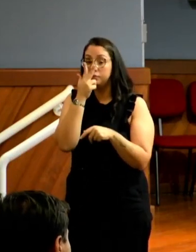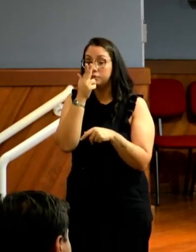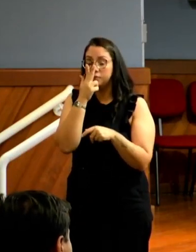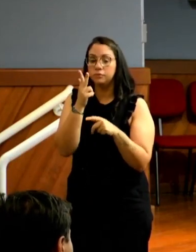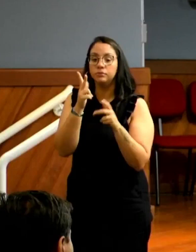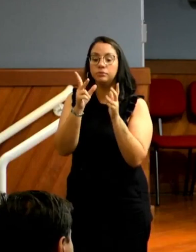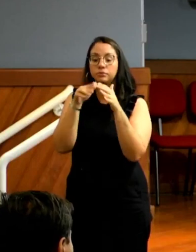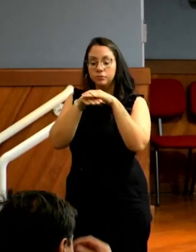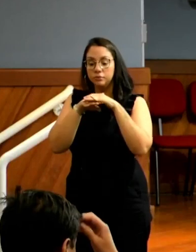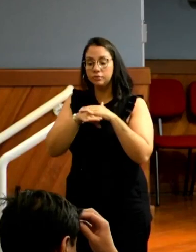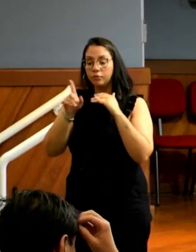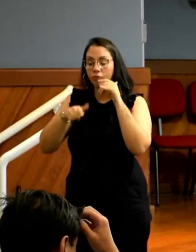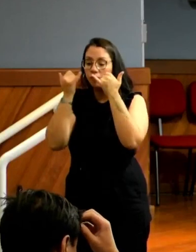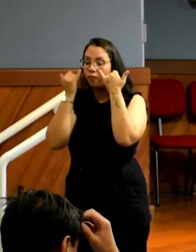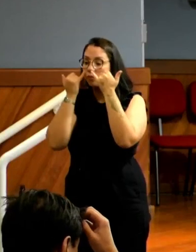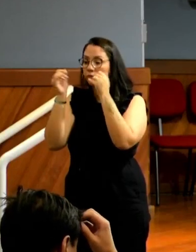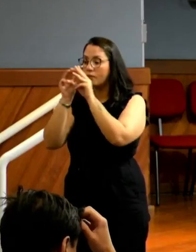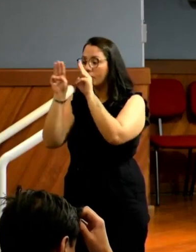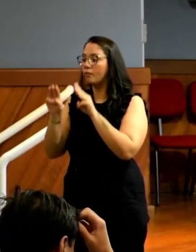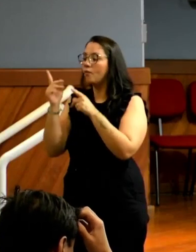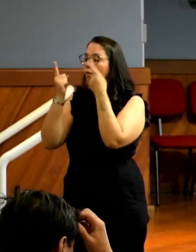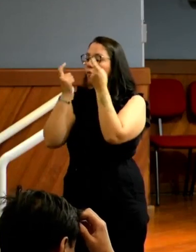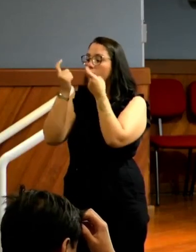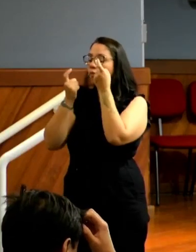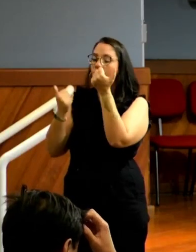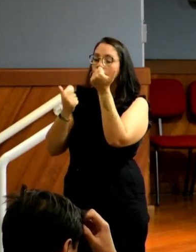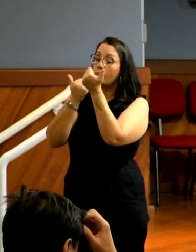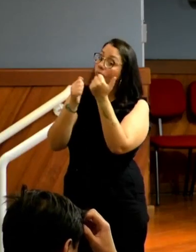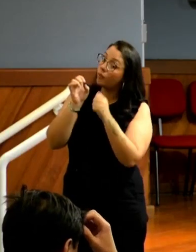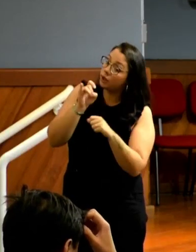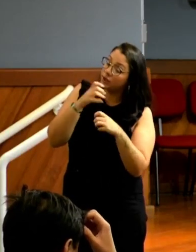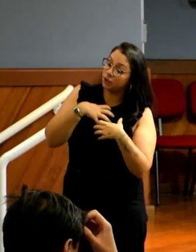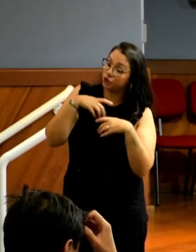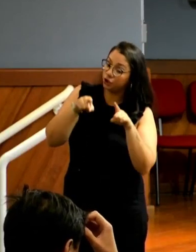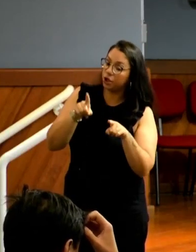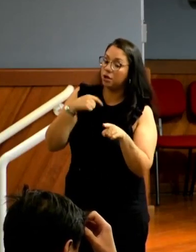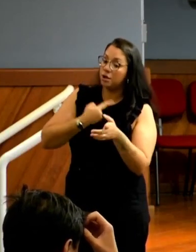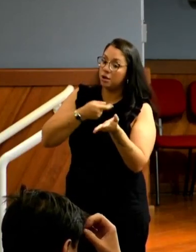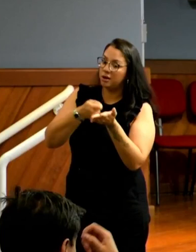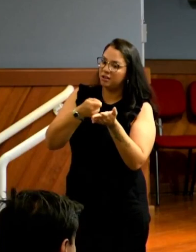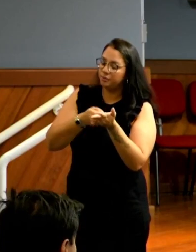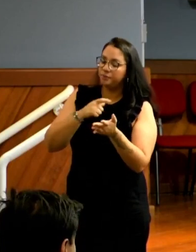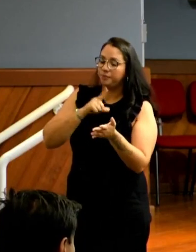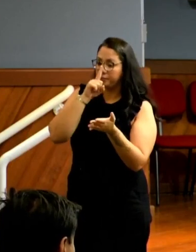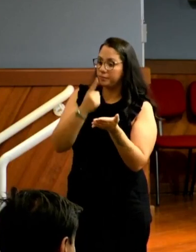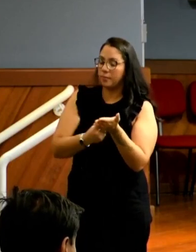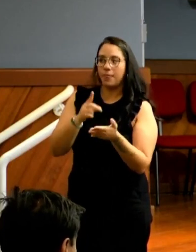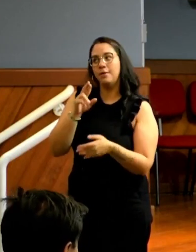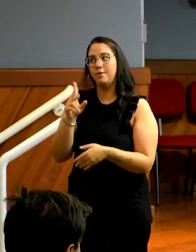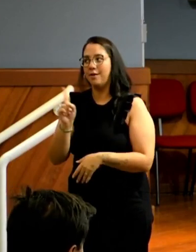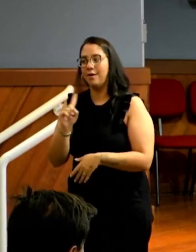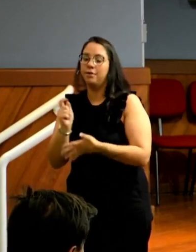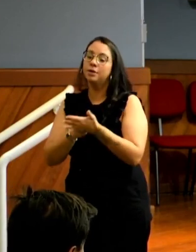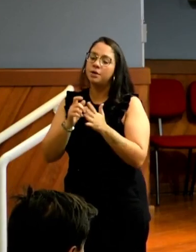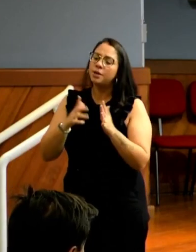informação e parece que a área de museus está muito preocupada com o suporte. Então, se é assim, se é para a gente obrigatoriamente definir desse jeito, o que não é, então